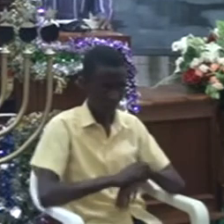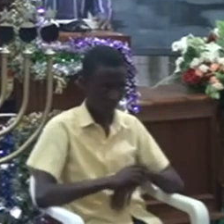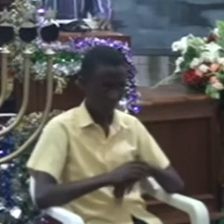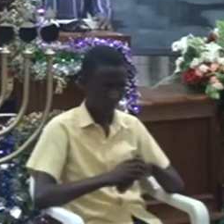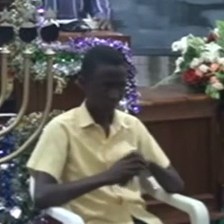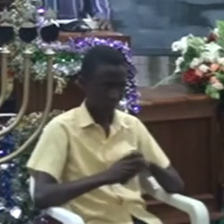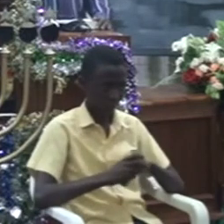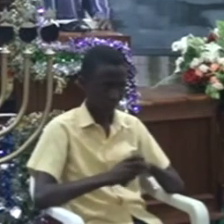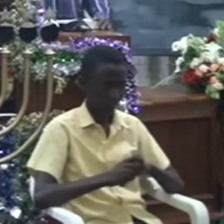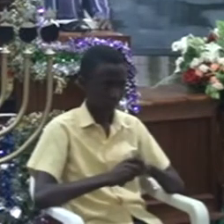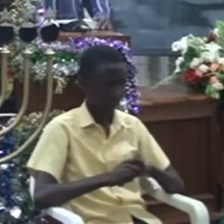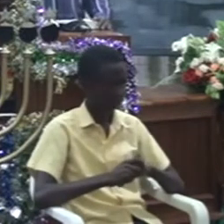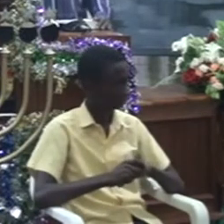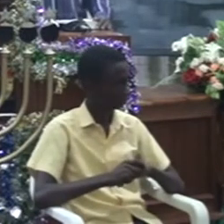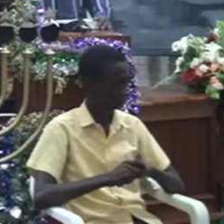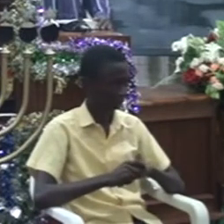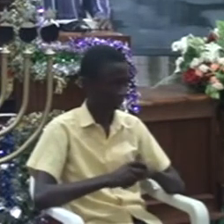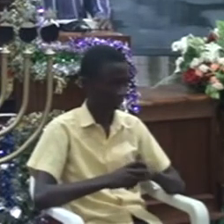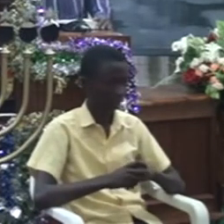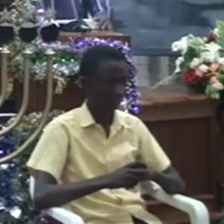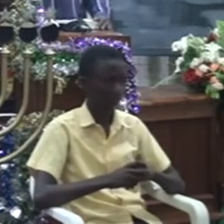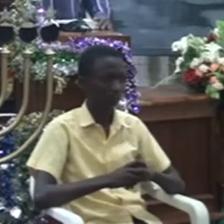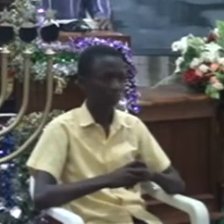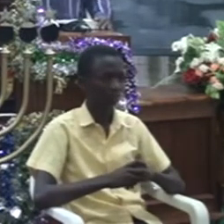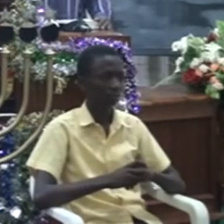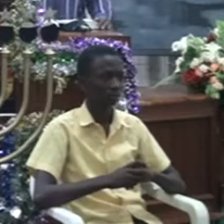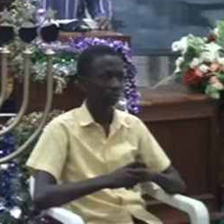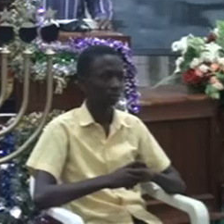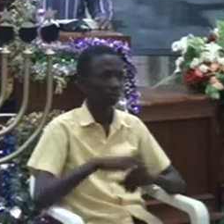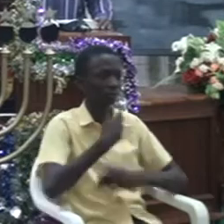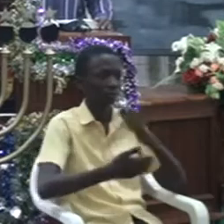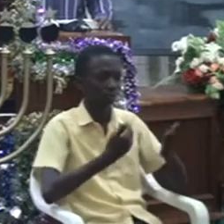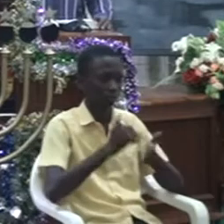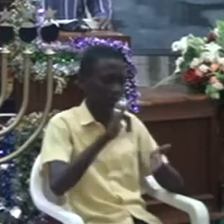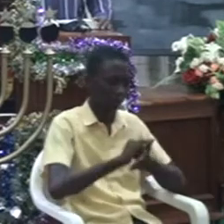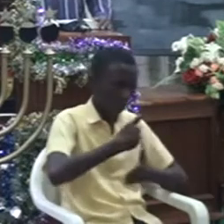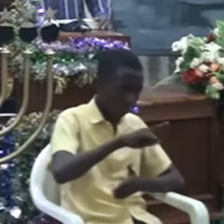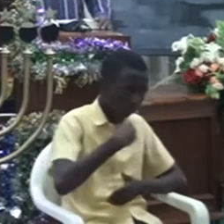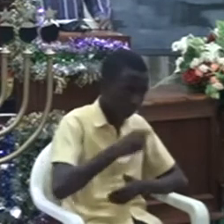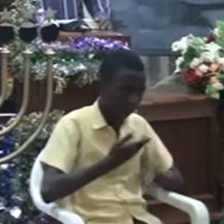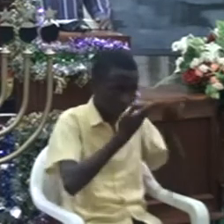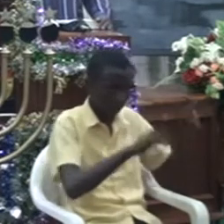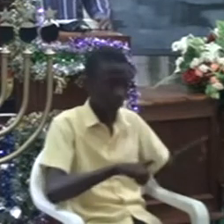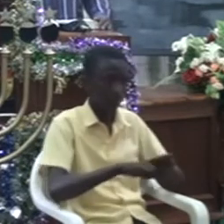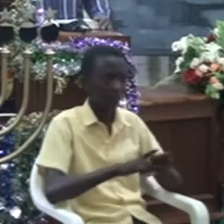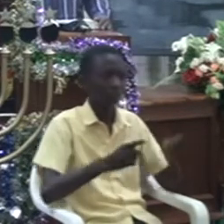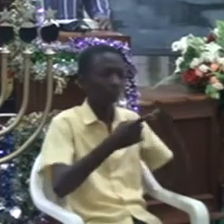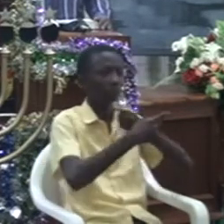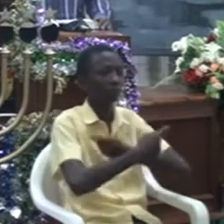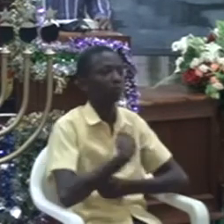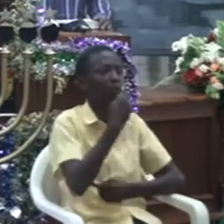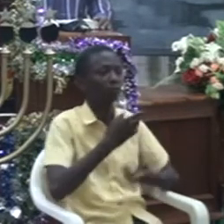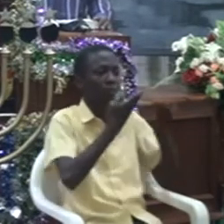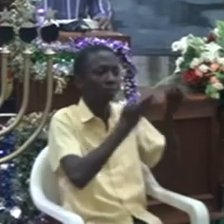kwa kosa ya mtu mmoja kuna wengi ambao wamekufa. Tout celui qui meurt même aujourd'hui ceux qui mourront c'est